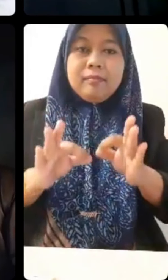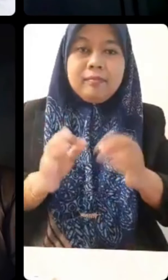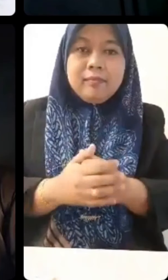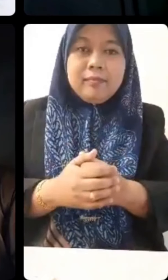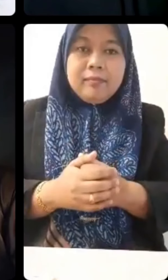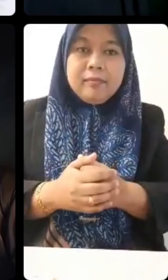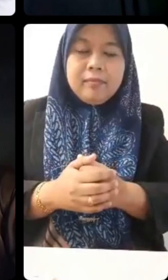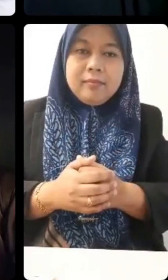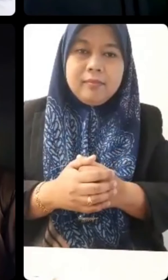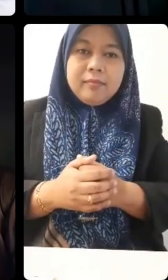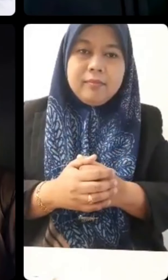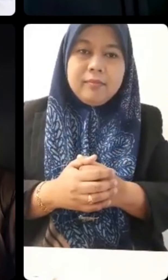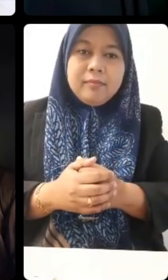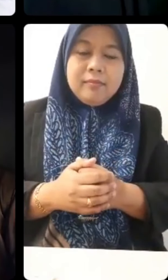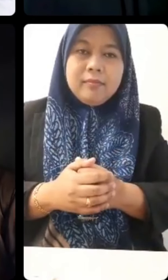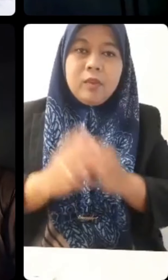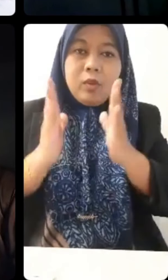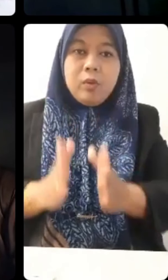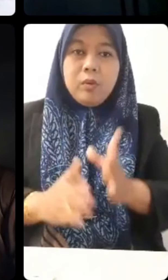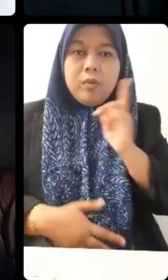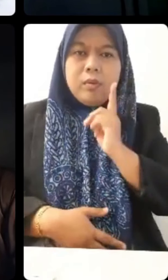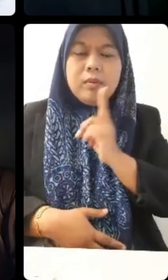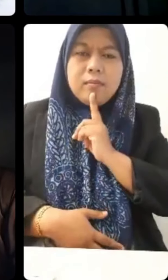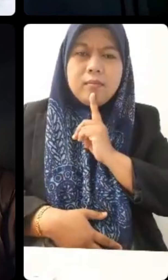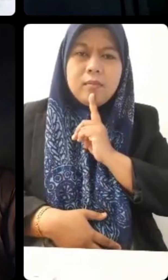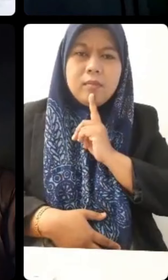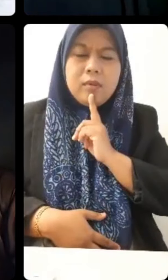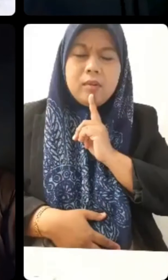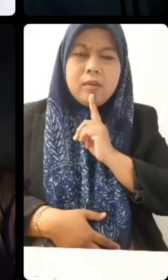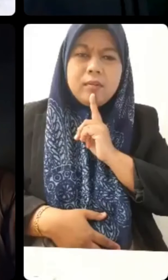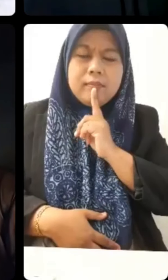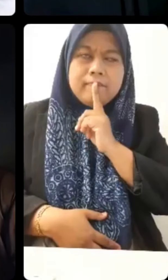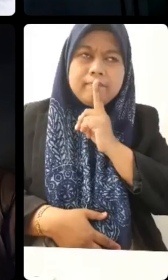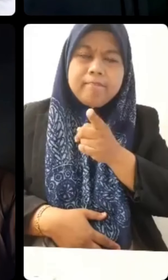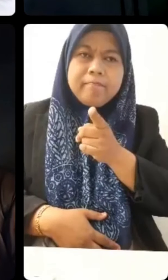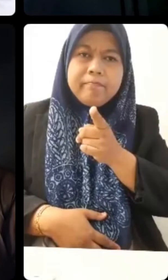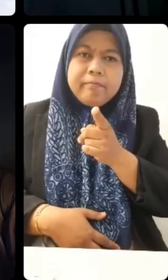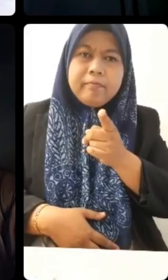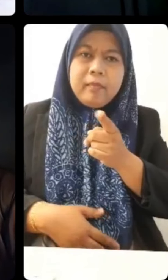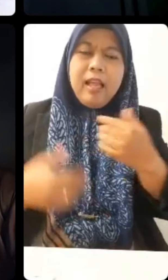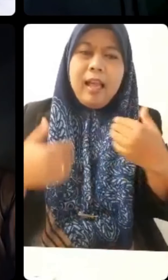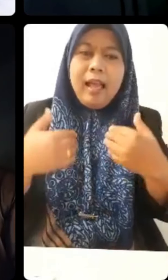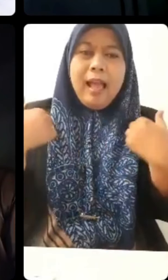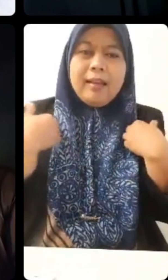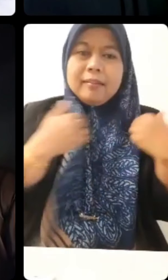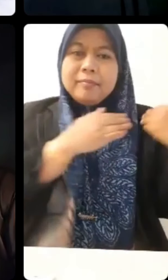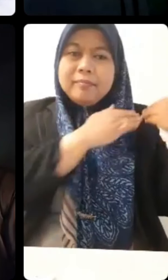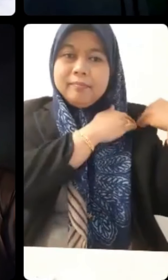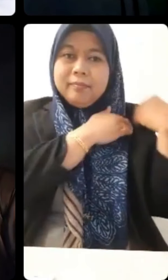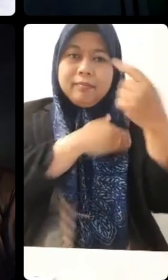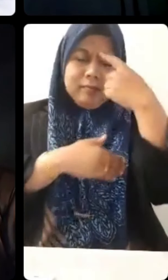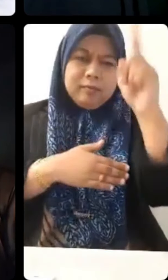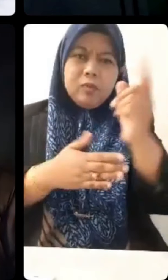okay. Orang pekat ni juga sebenarnya dia turut berperanan untuk menyumbang kepada kemajuan dan pembangunan ekonomi